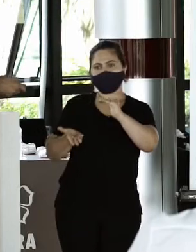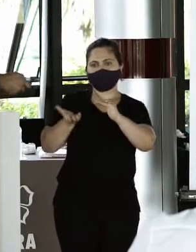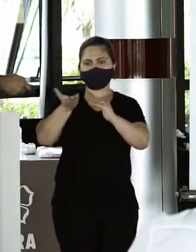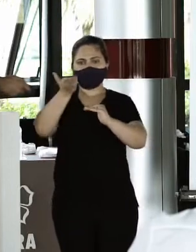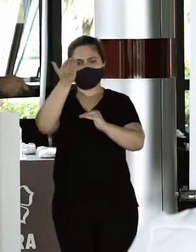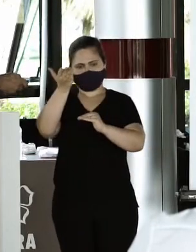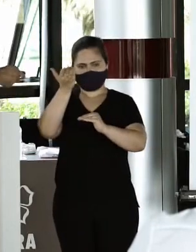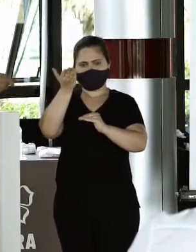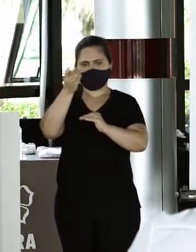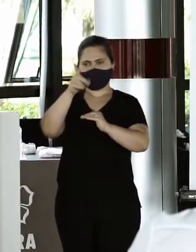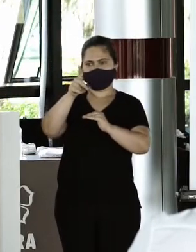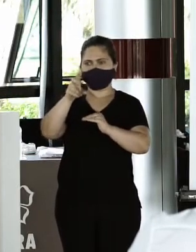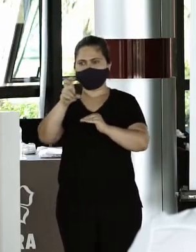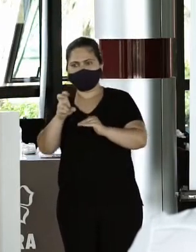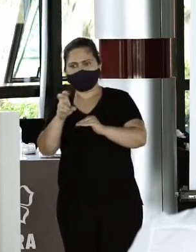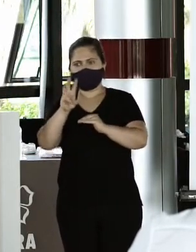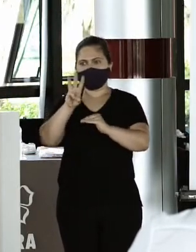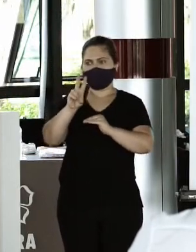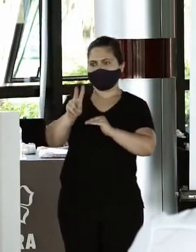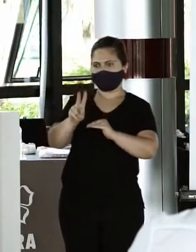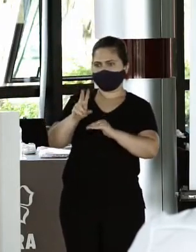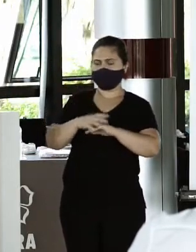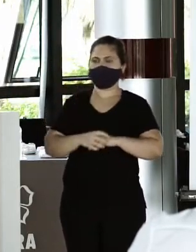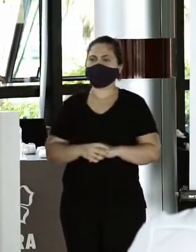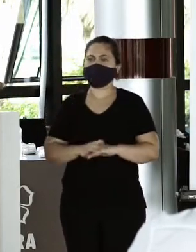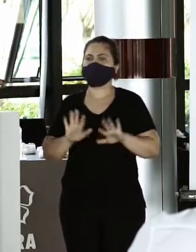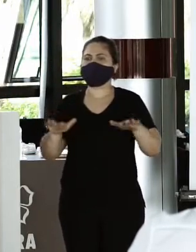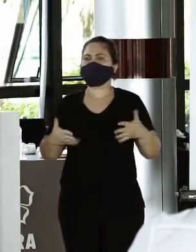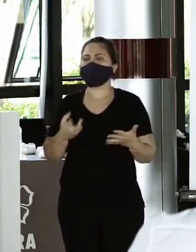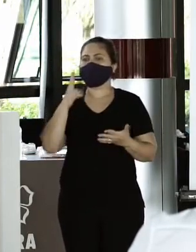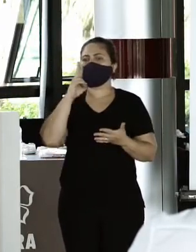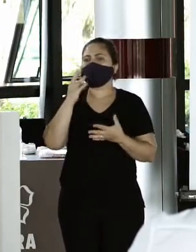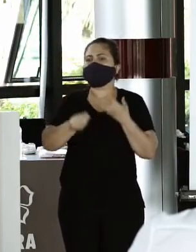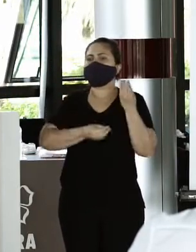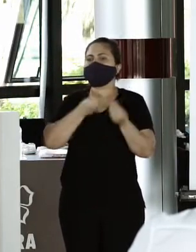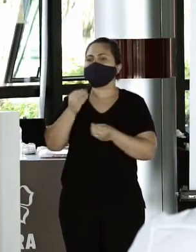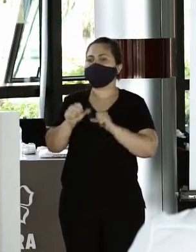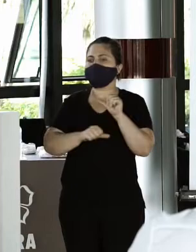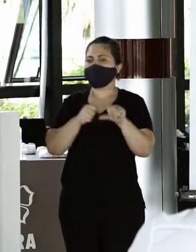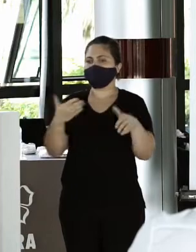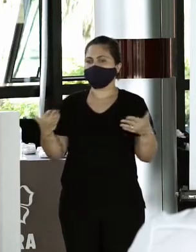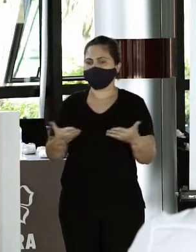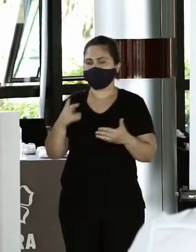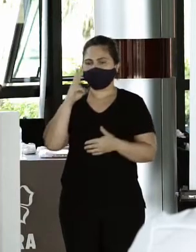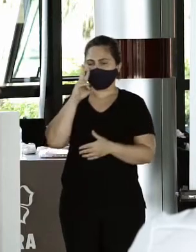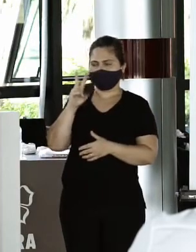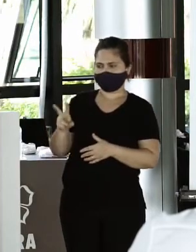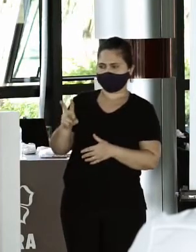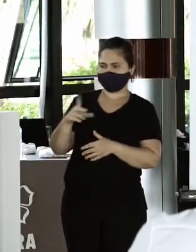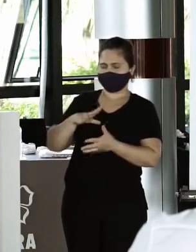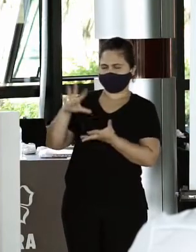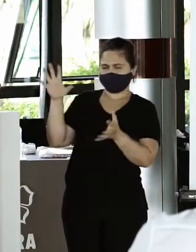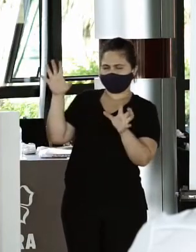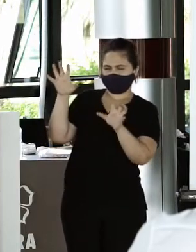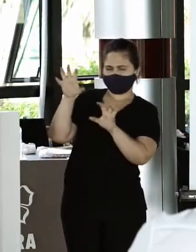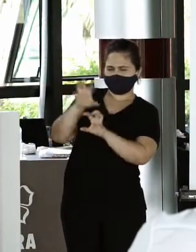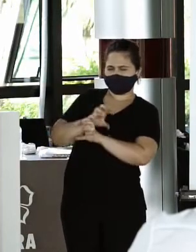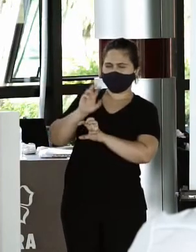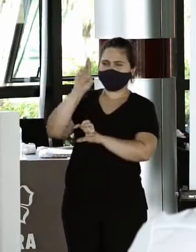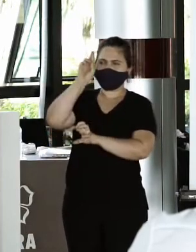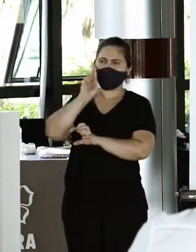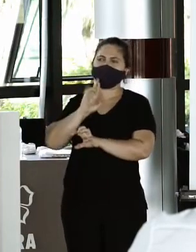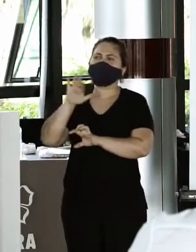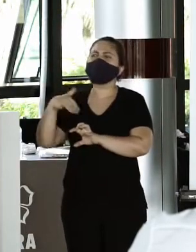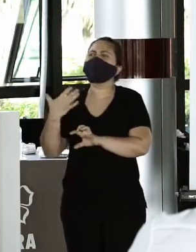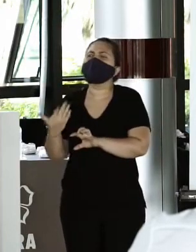acima, entre 15 graus e 32. E olha só como mudou. Agora você está vendo que tem uma mancha roxa aqui.